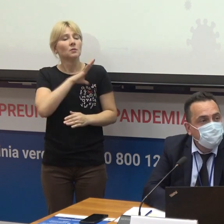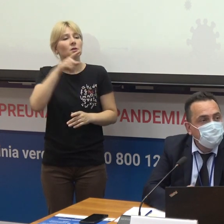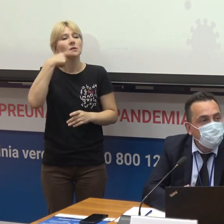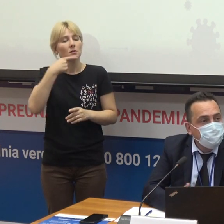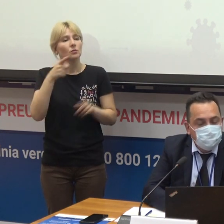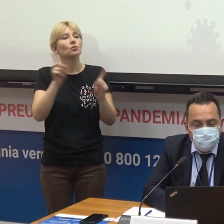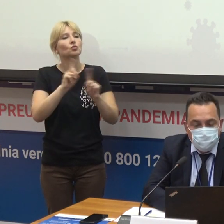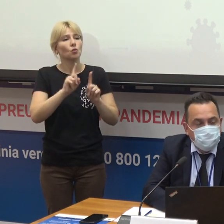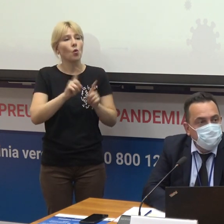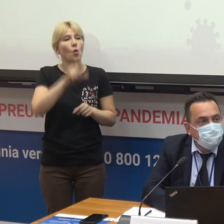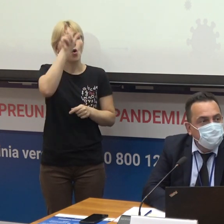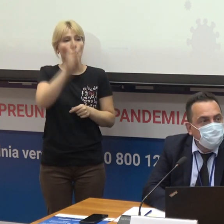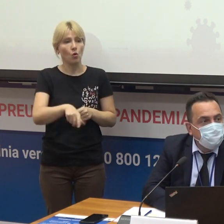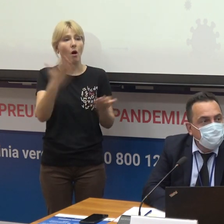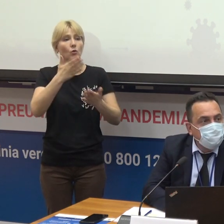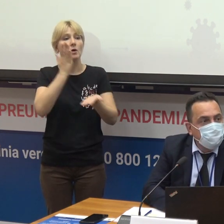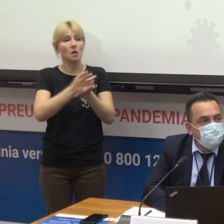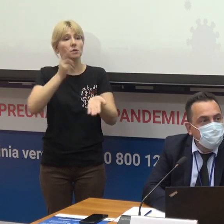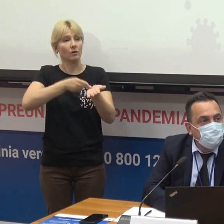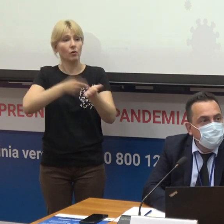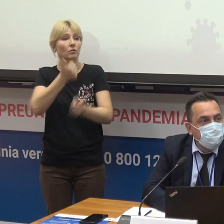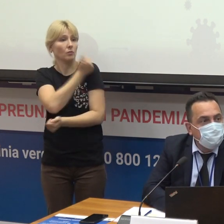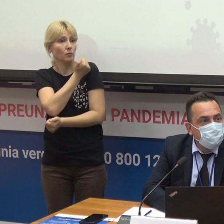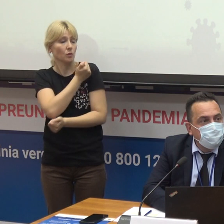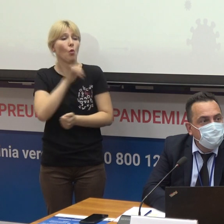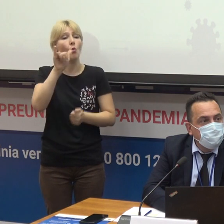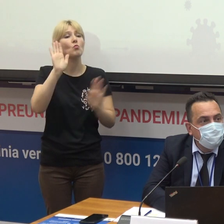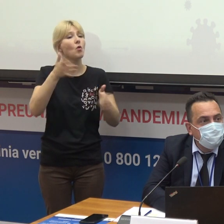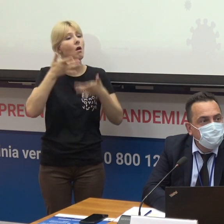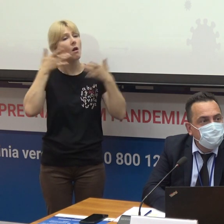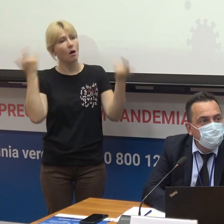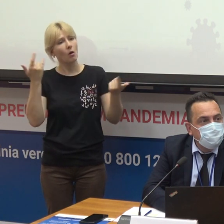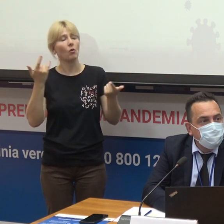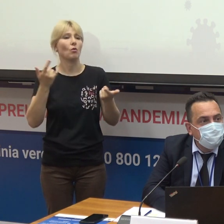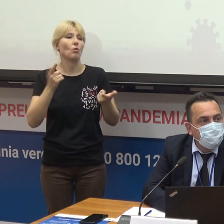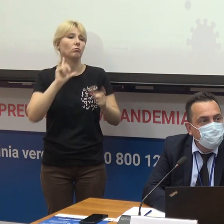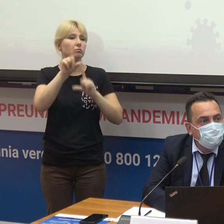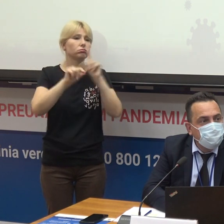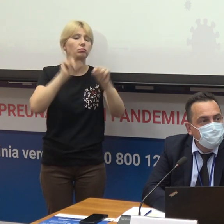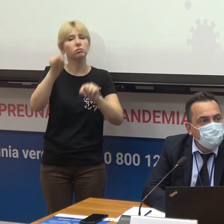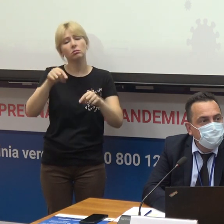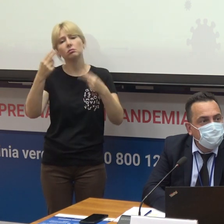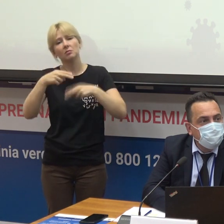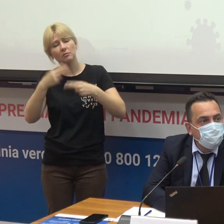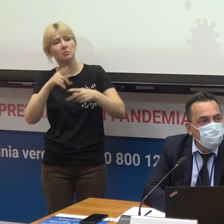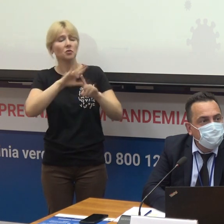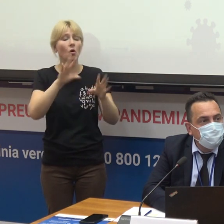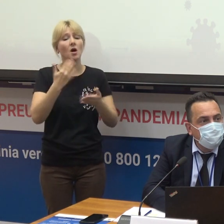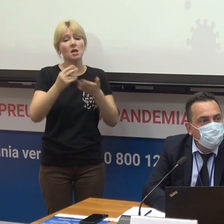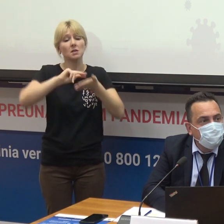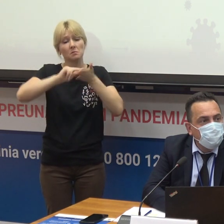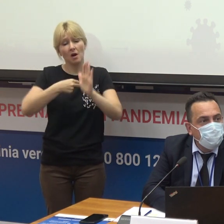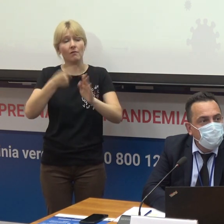Persoanele care au dovada vaccinării vor beneficia de mai multe facilități și se discuta că odată ce va apărea acest certificat